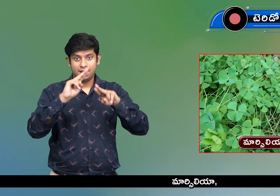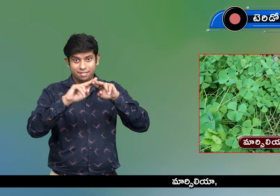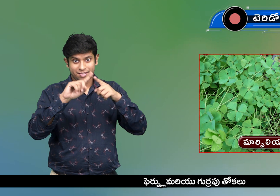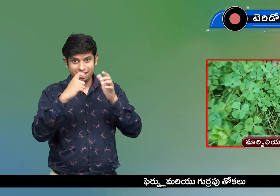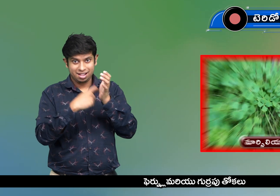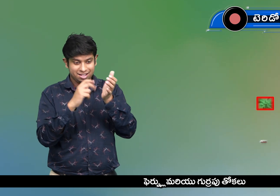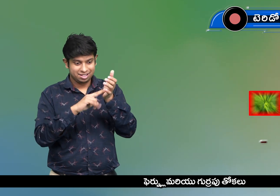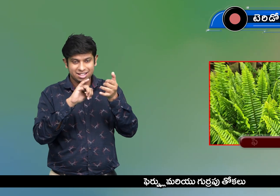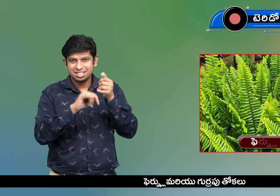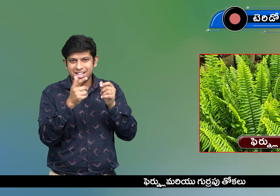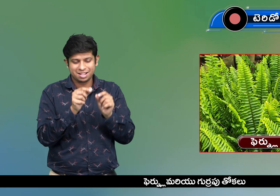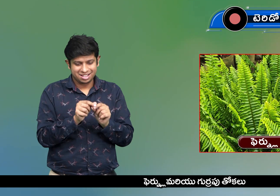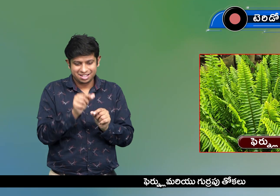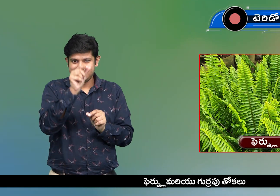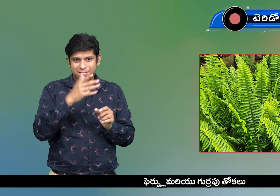ఫర్న్స్ మరియు గుర్రపు తోకలు.